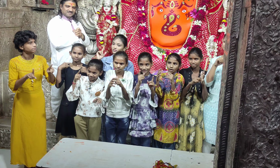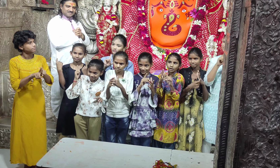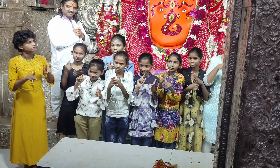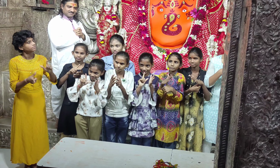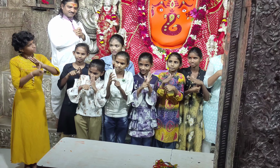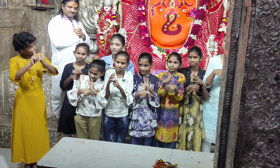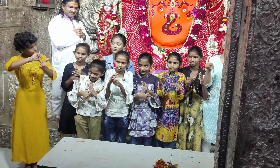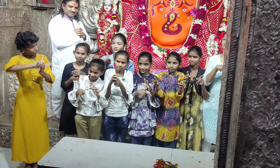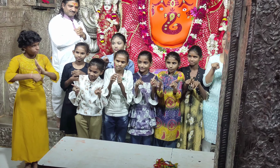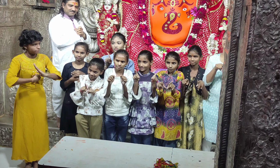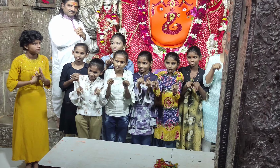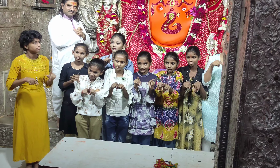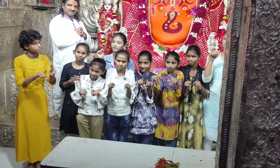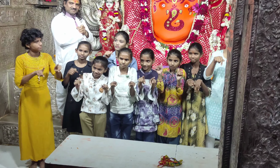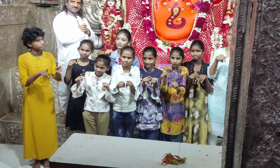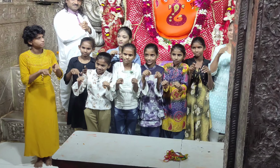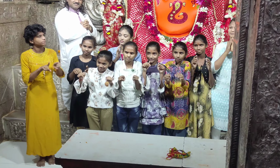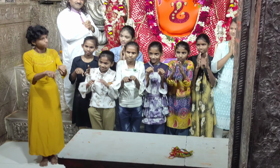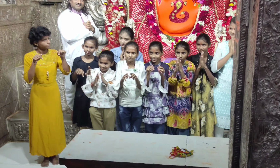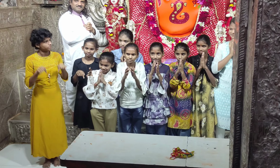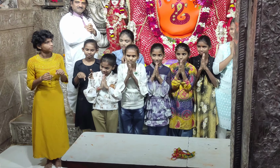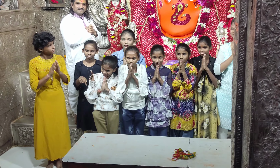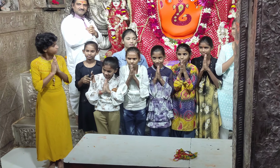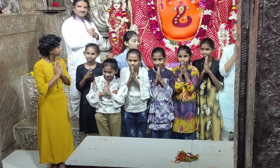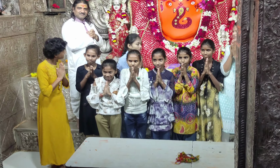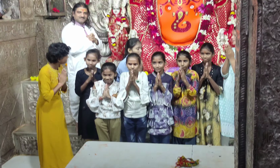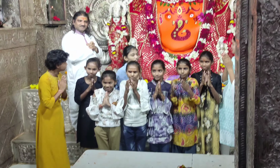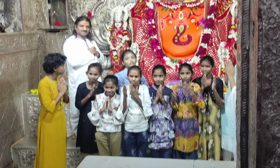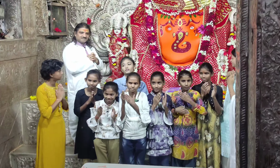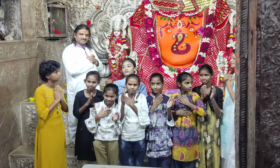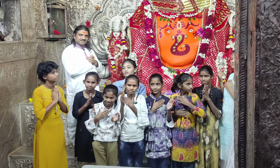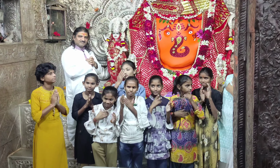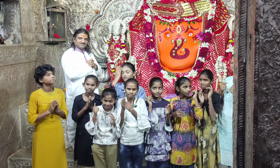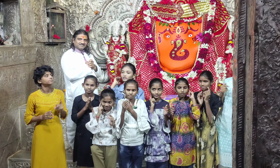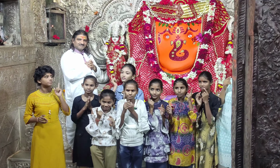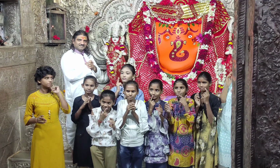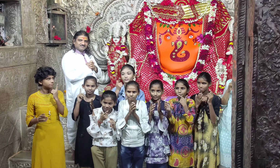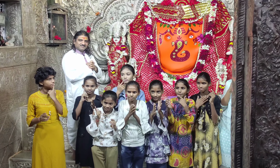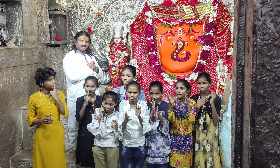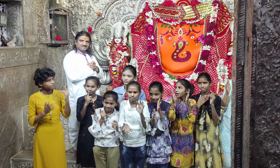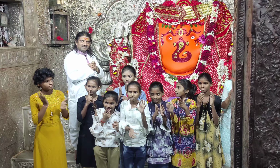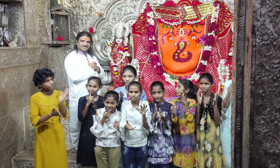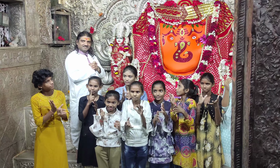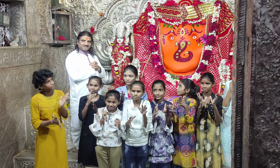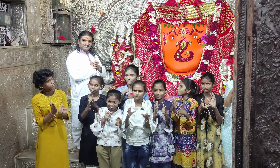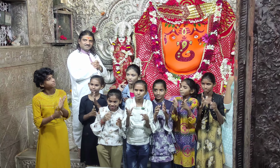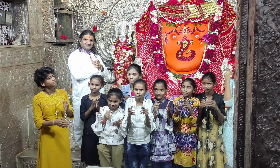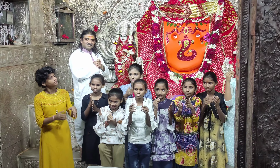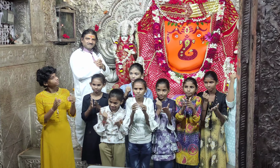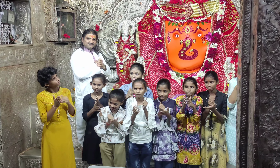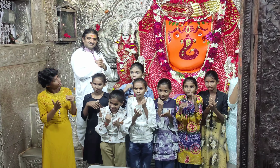था, वैसे ही आज हम प्रार्थना करने आए हैं कि हमारे मुखपत्रों की भाषा को संवैधानिक दर्जा